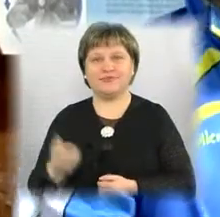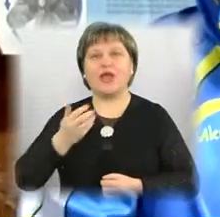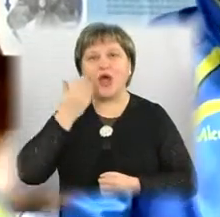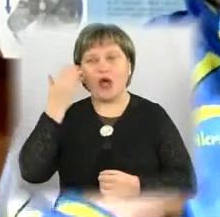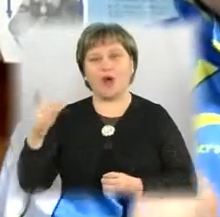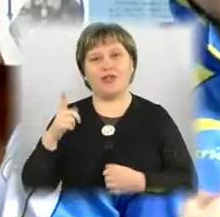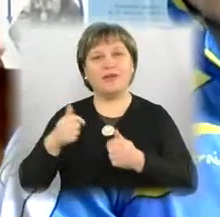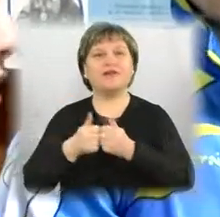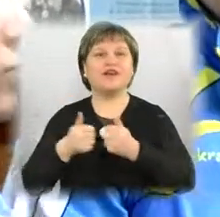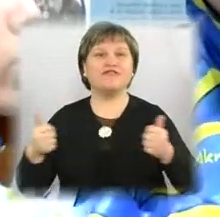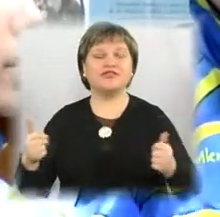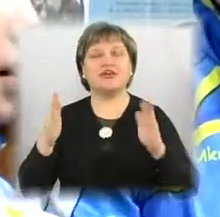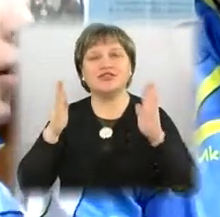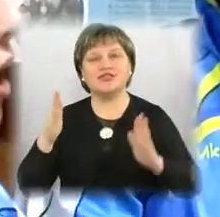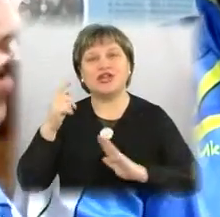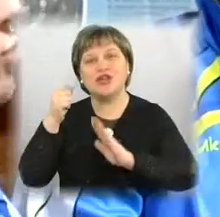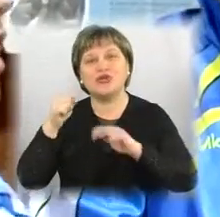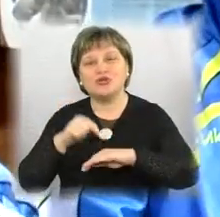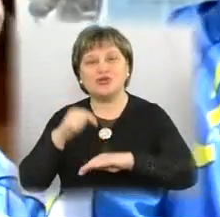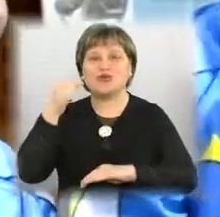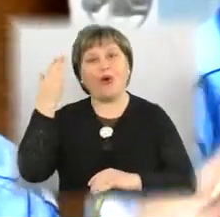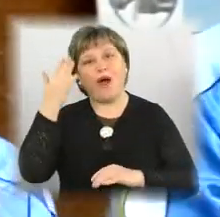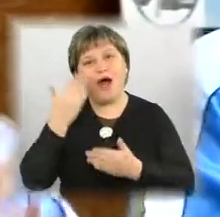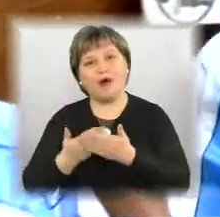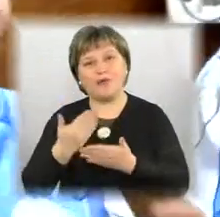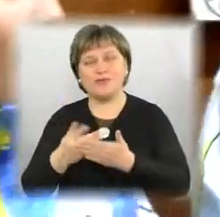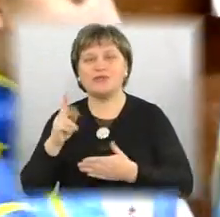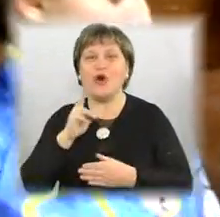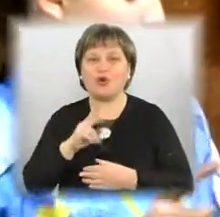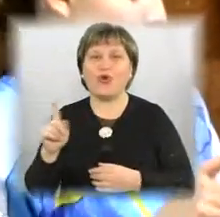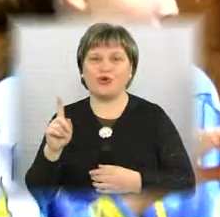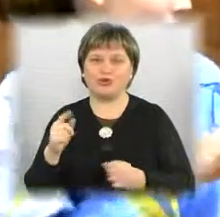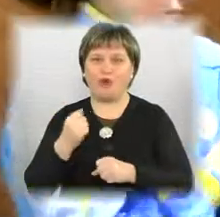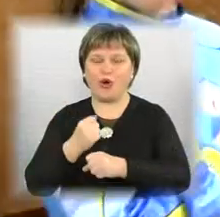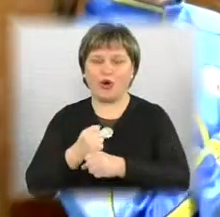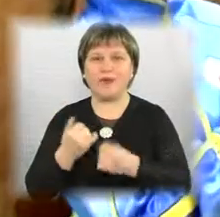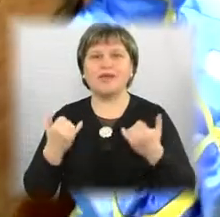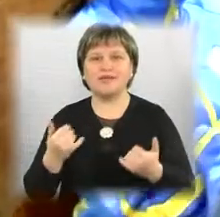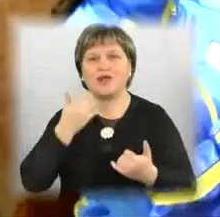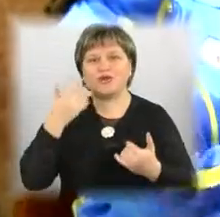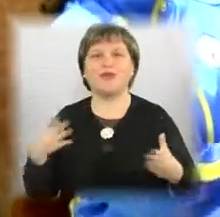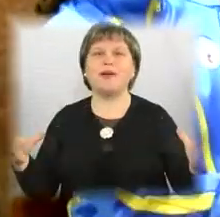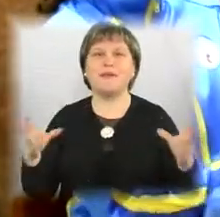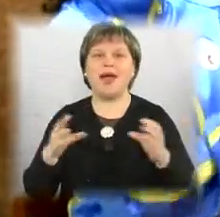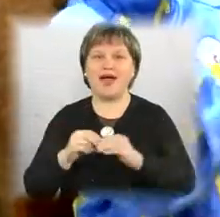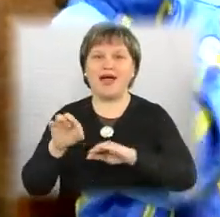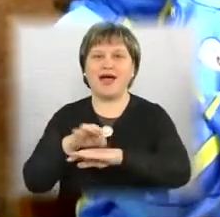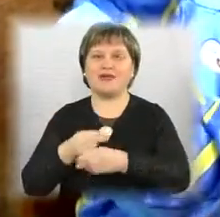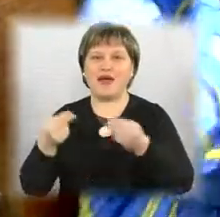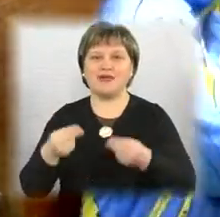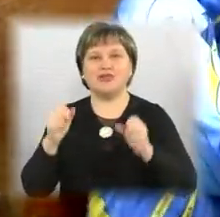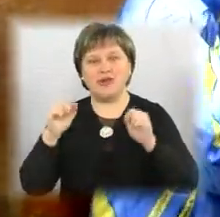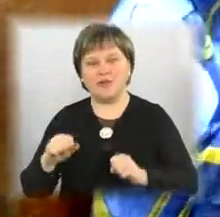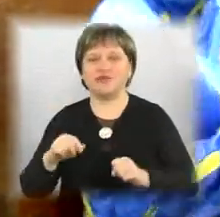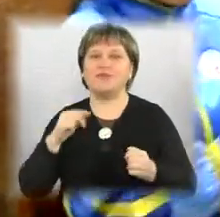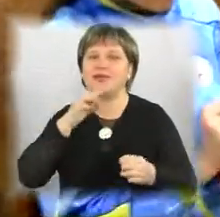Коли ми на відстані, ми тільки здогадуємось, хто що робить. Зараз, коли ми вже разом, ми можемо вказати одне